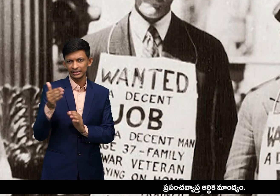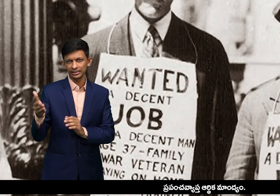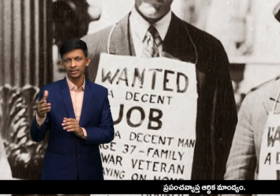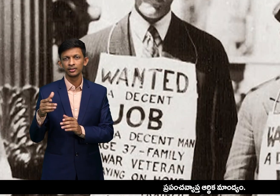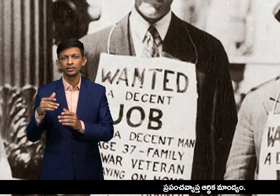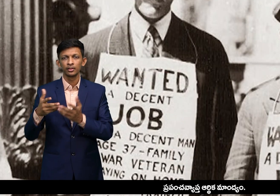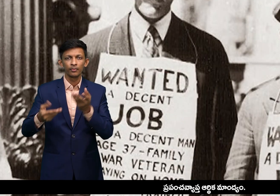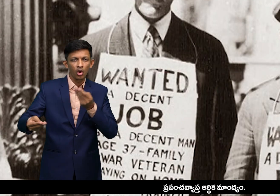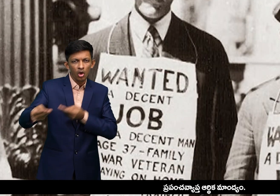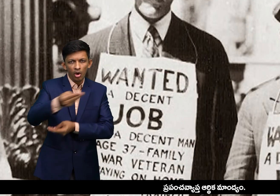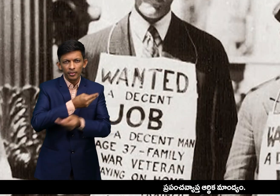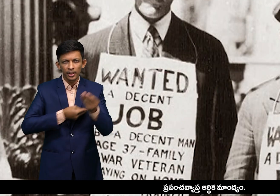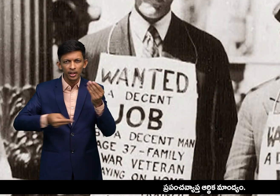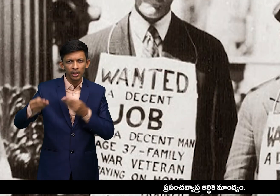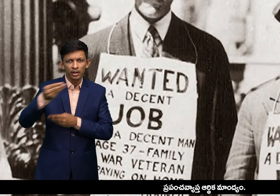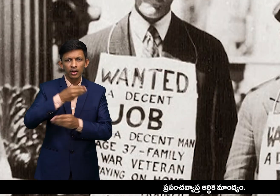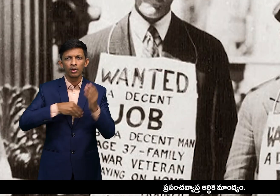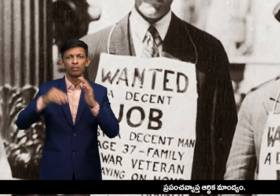ప్రపంచవ్యాప్త ఆర్థిక మాంద్యం.